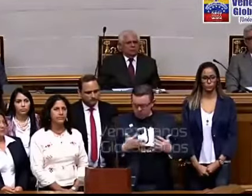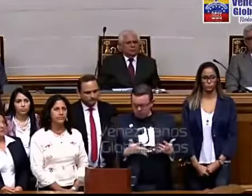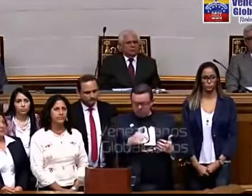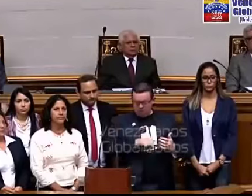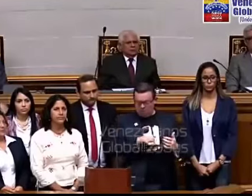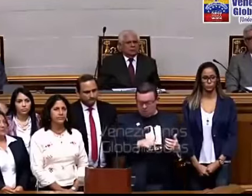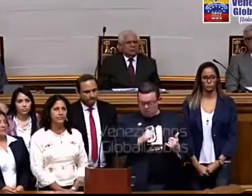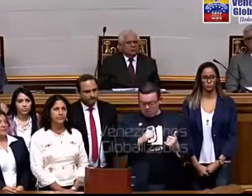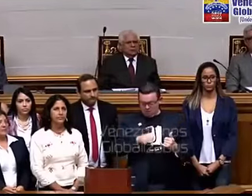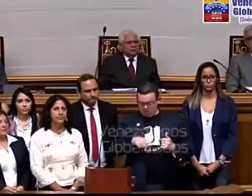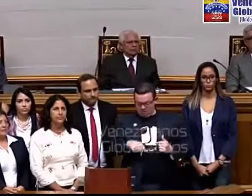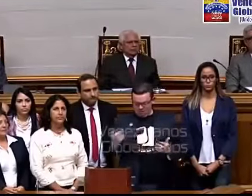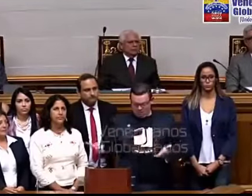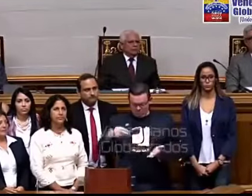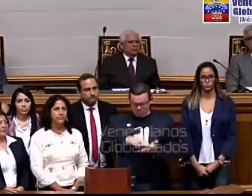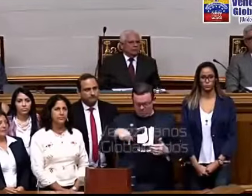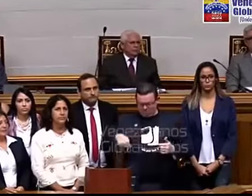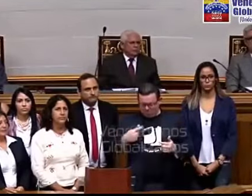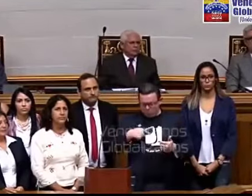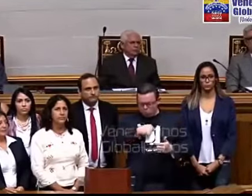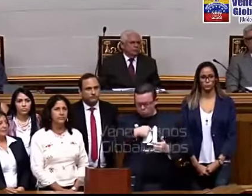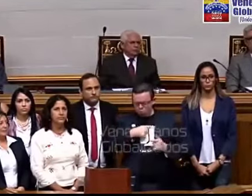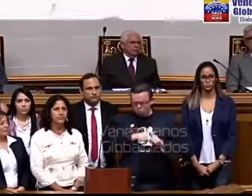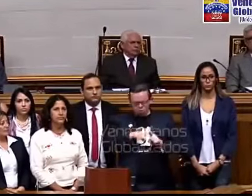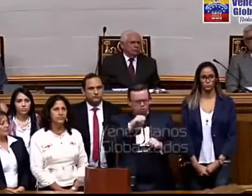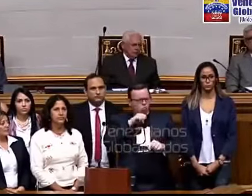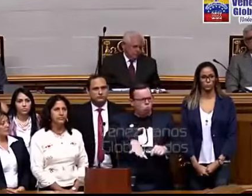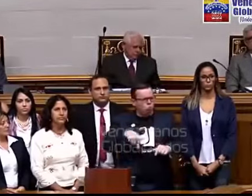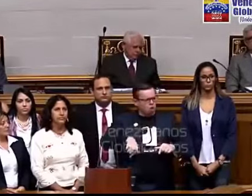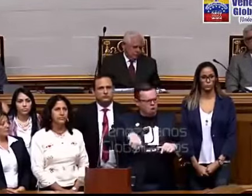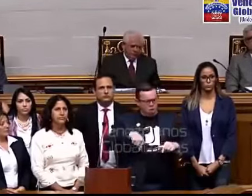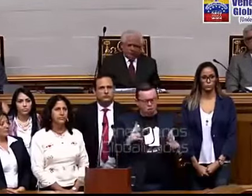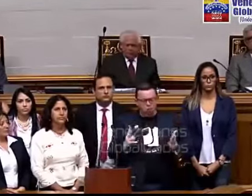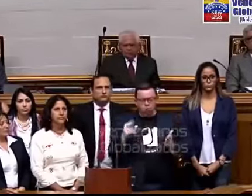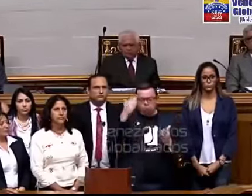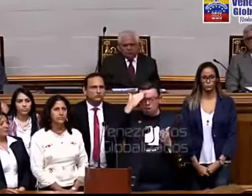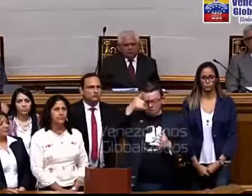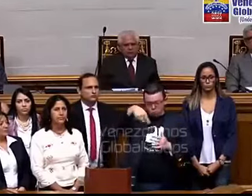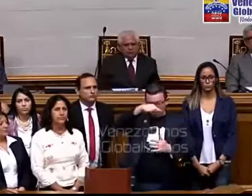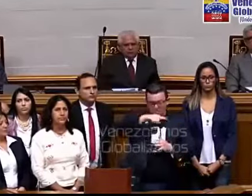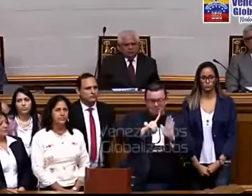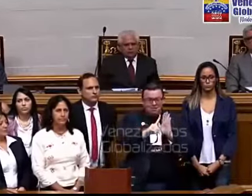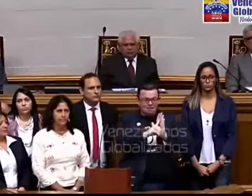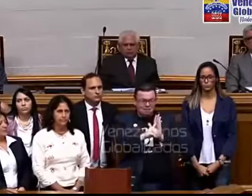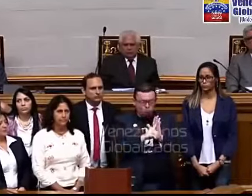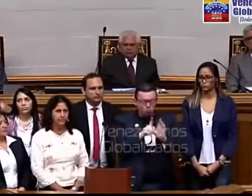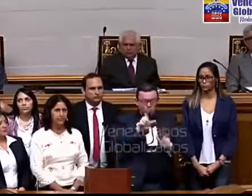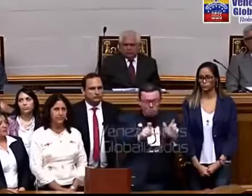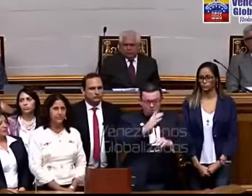electoral y para desvirtuar o para hacer cifrar la atención que debería estar puesta sobre nuestras necesidades,